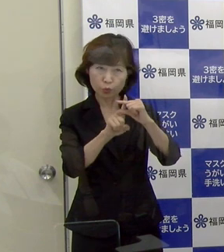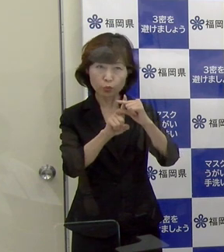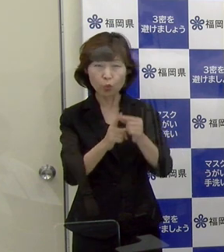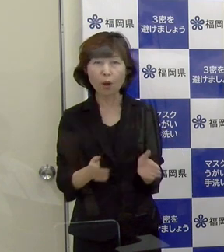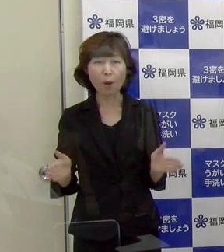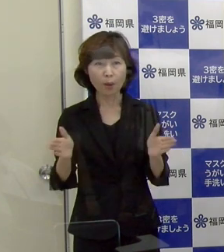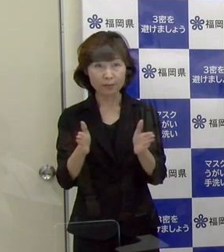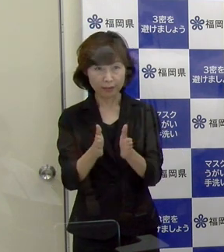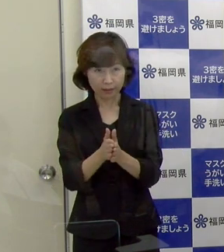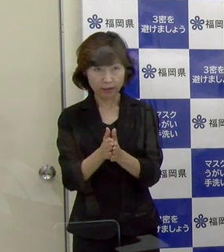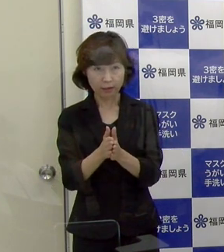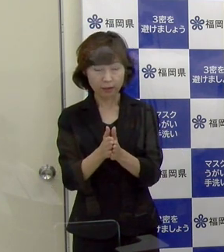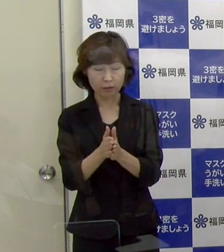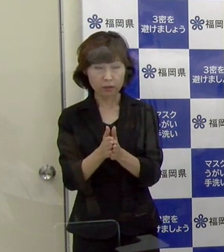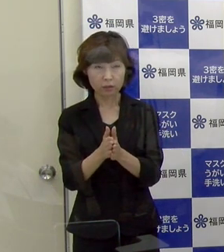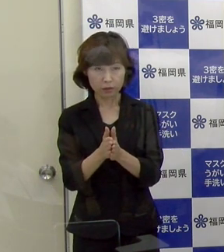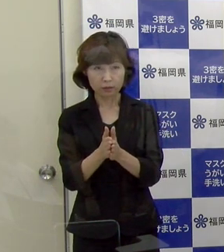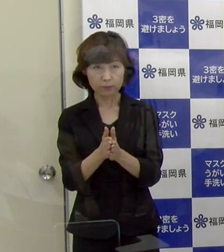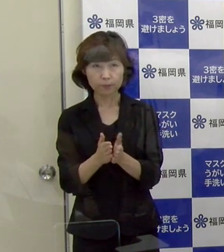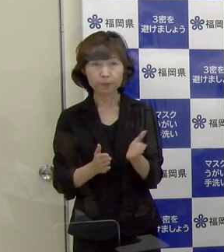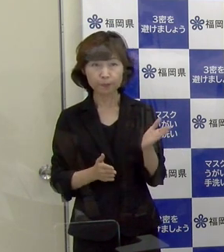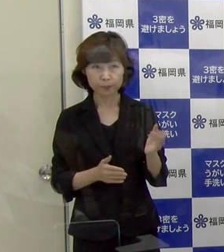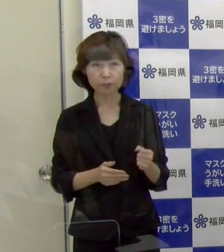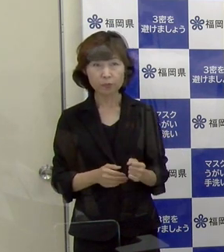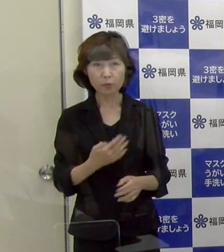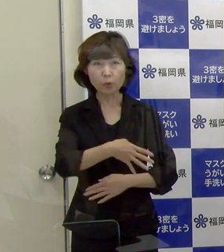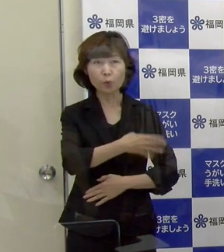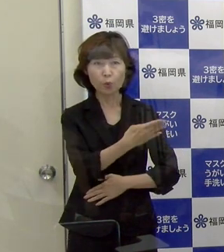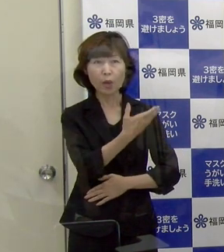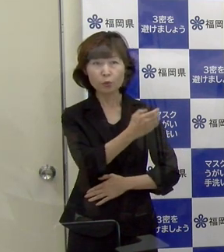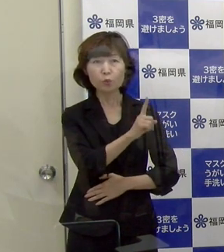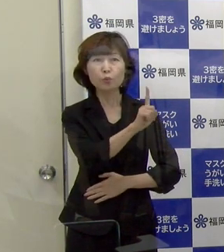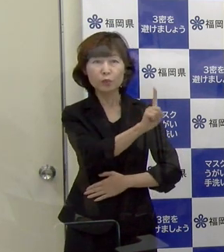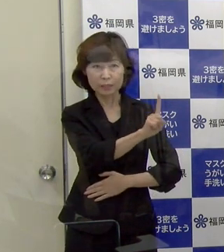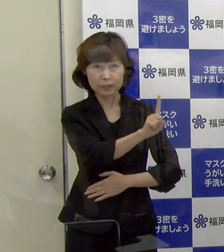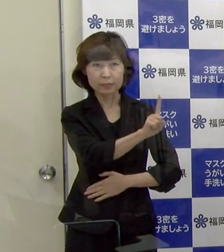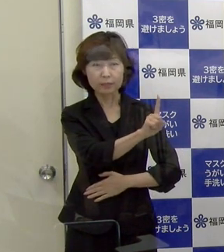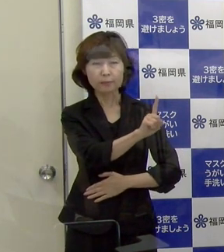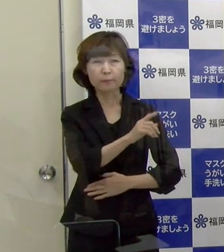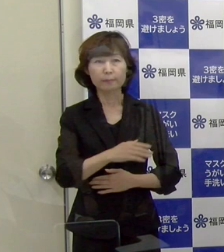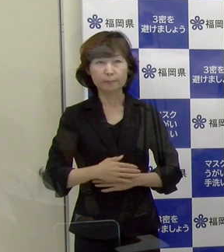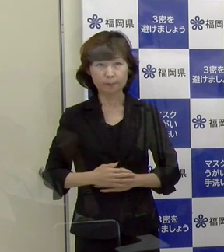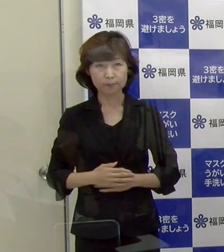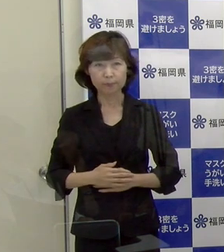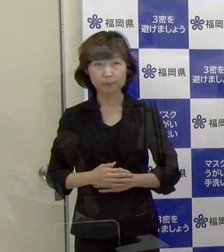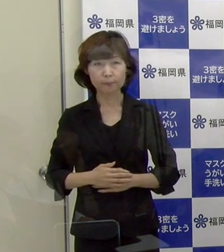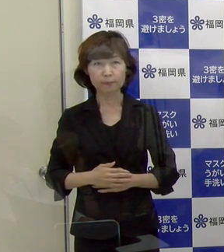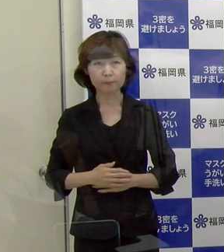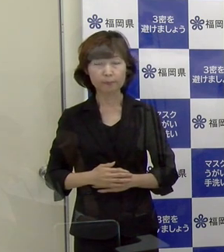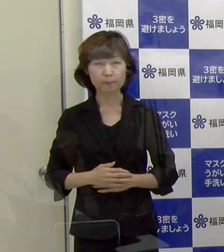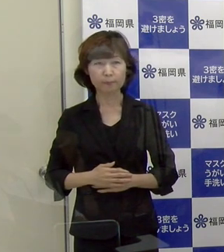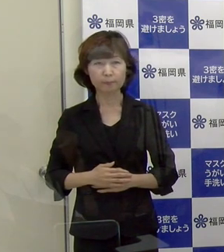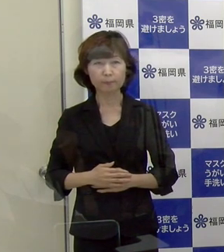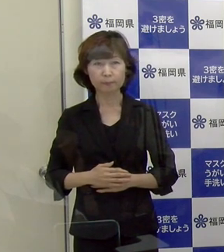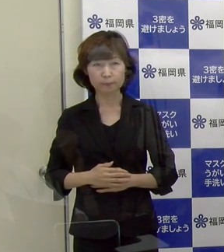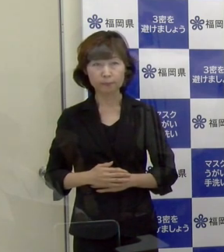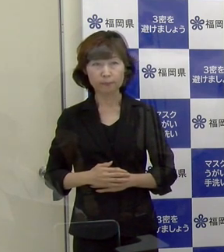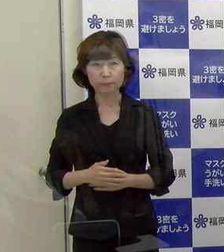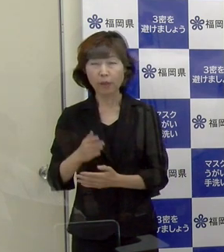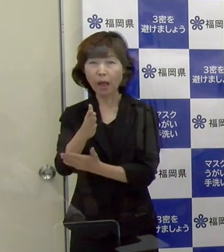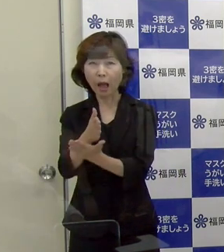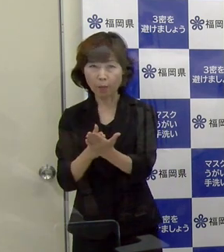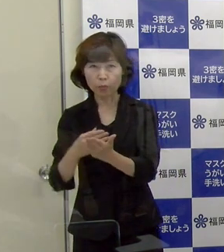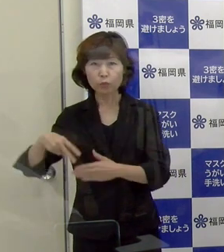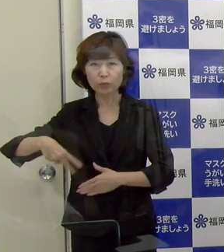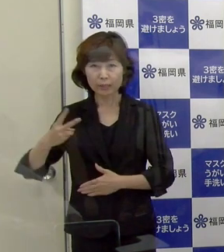合計これも2月の段階は491人いらっしゃいましたが現在は半数以下の